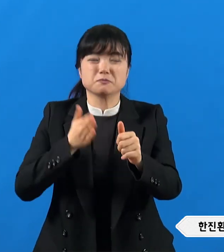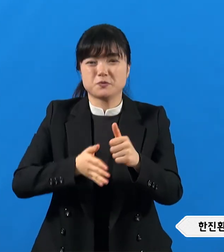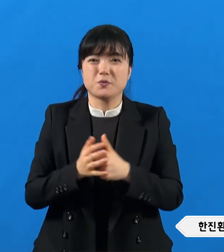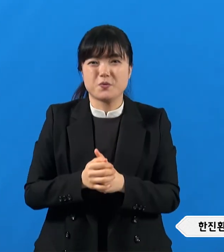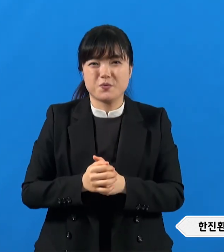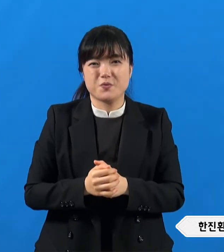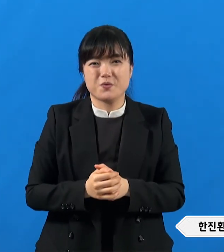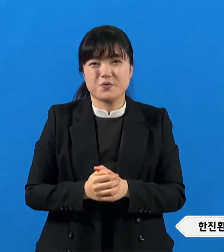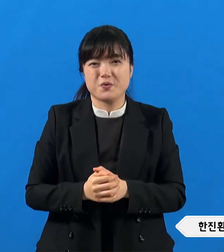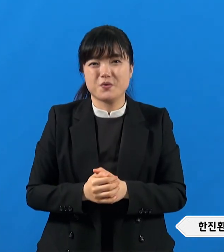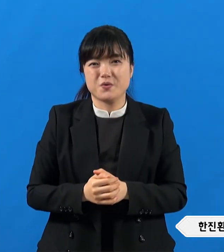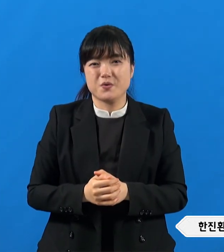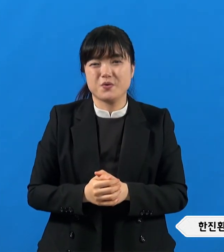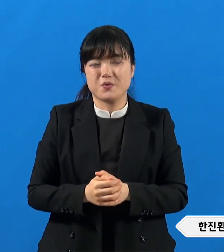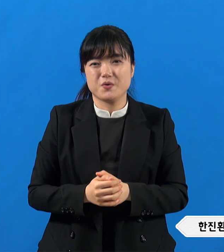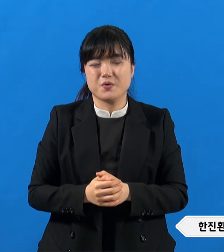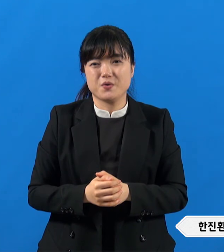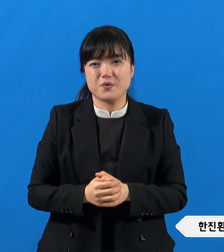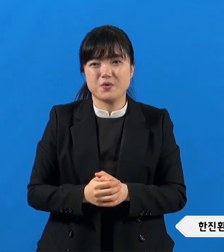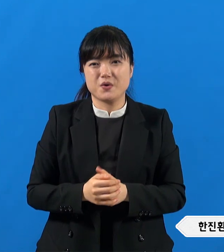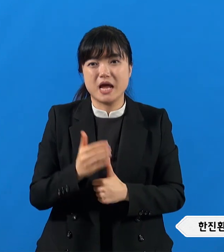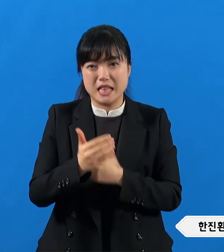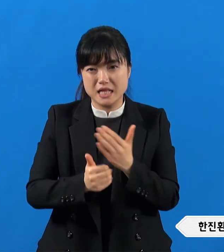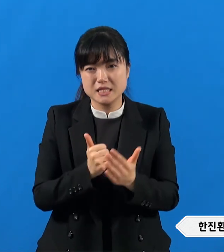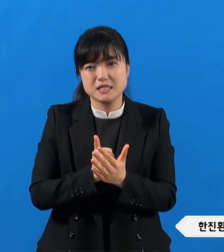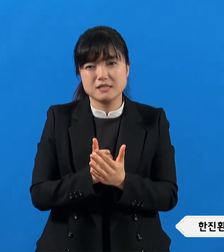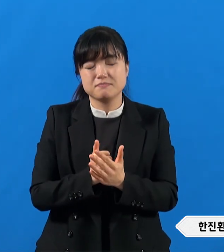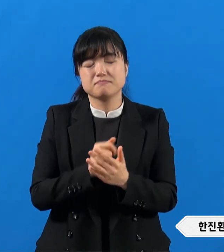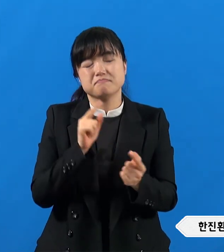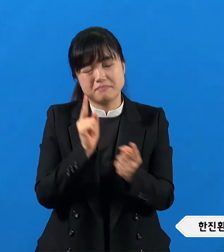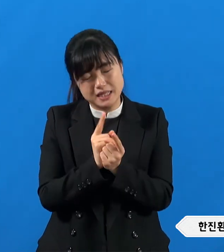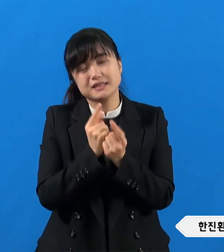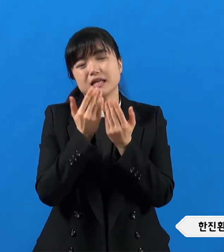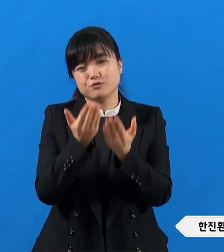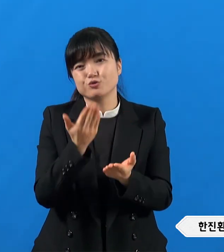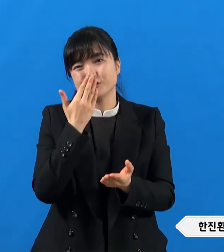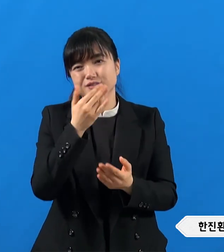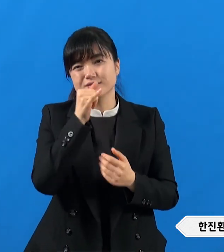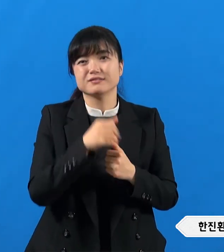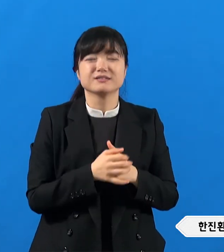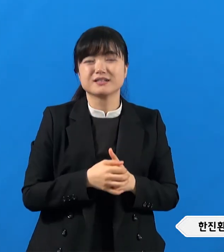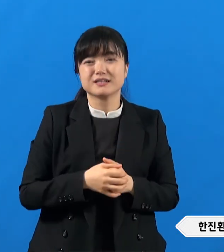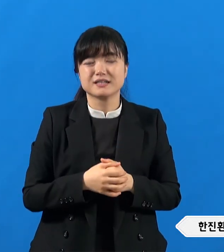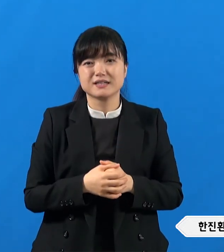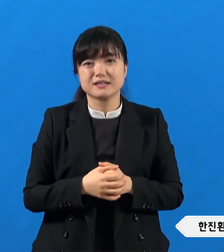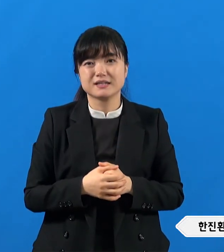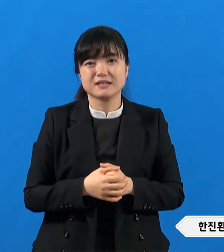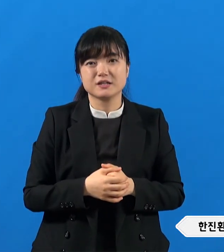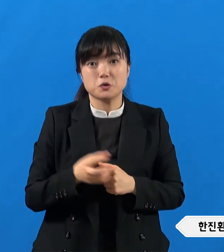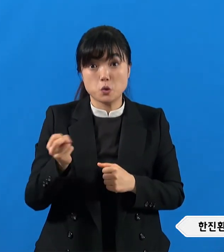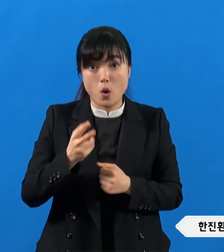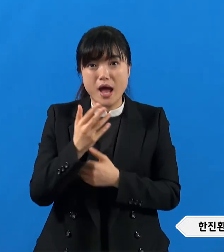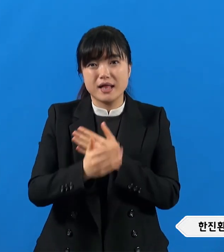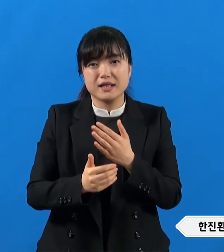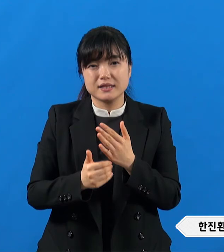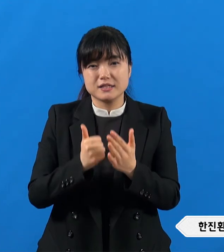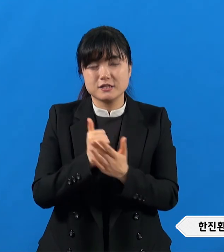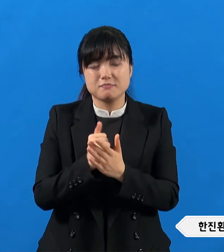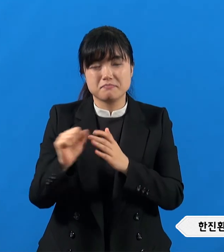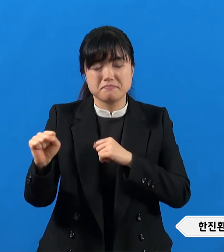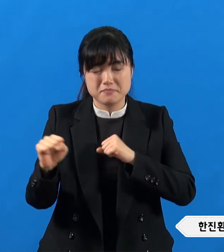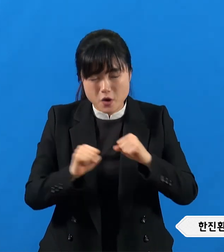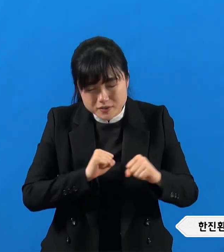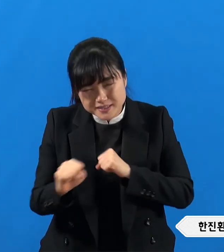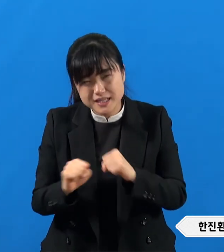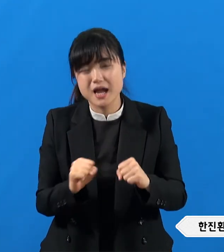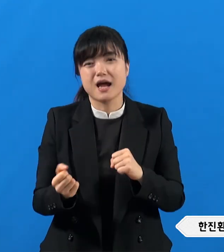전천후 은혜로 우리를 둘러싸고 계신 하나님, 우리를 만나 주실 것입니다. 그리고 당신의 역사로 우리와 함께 해 주실